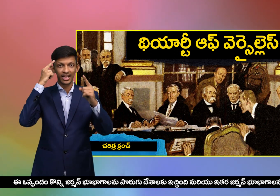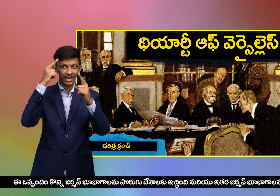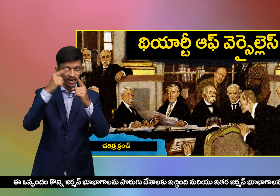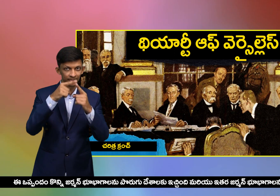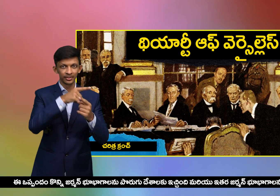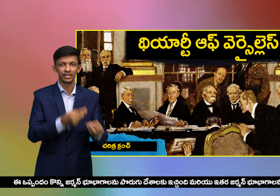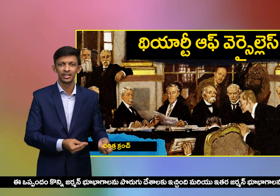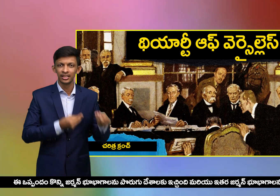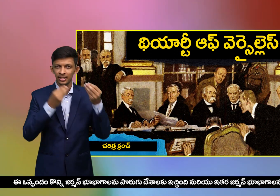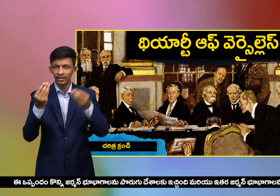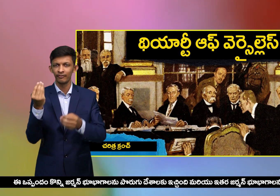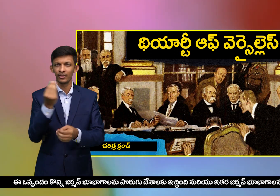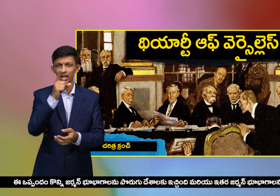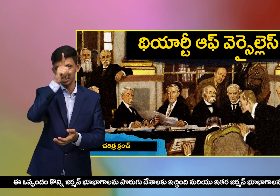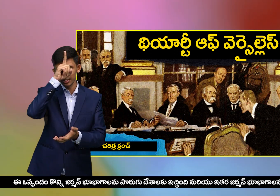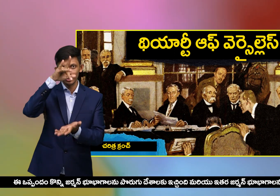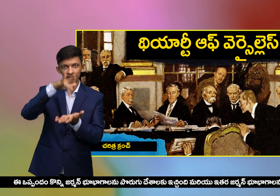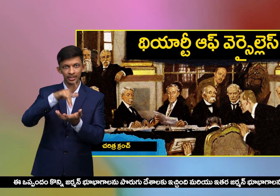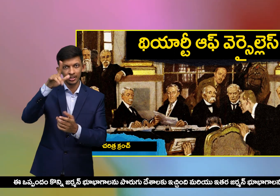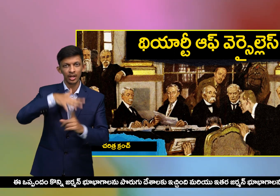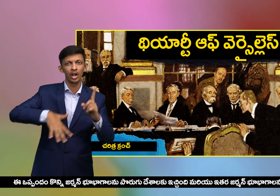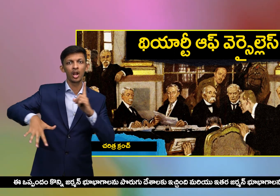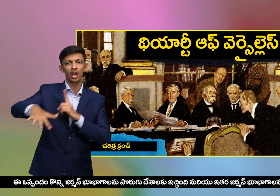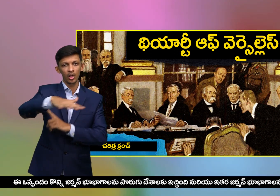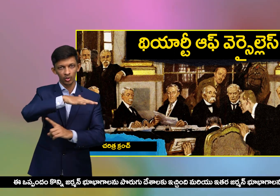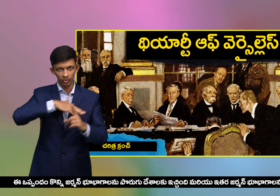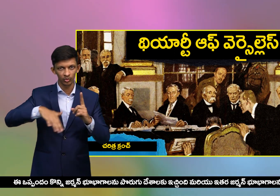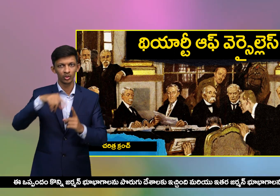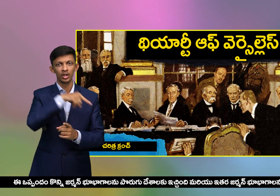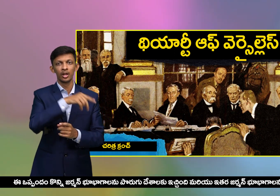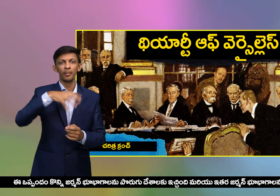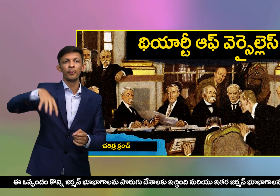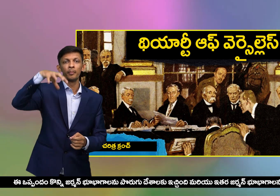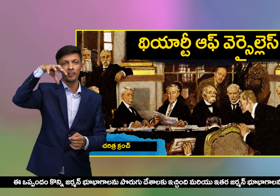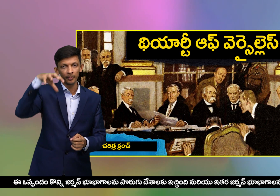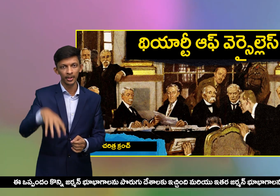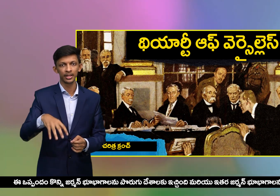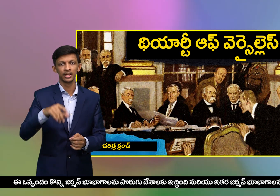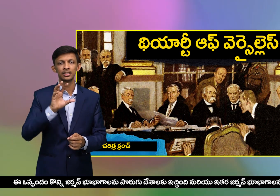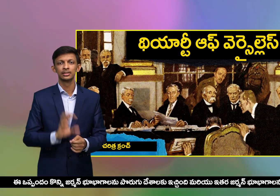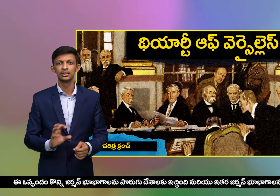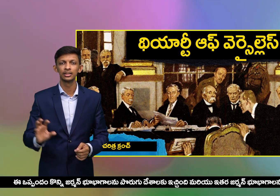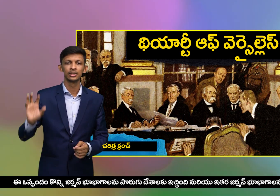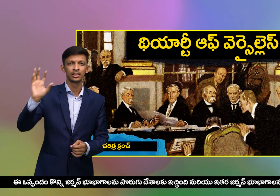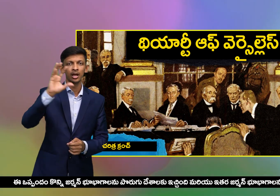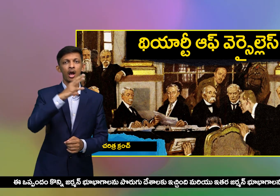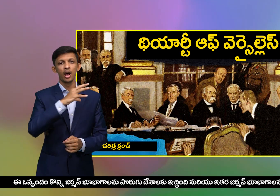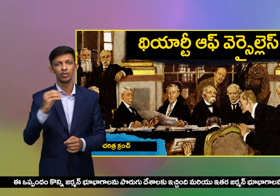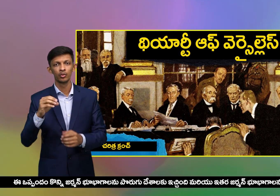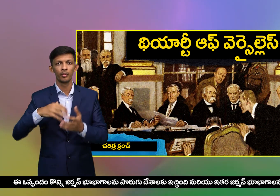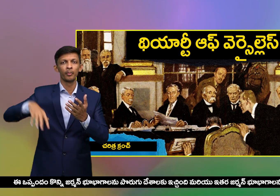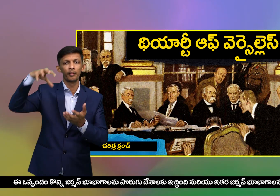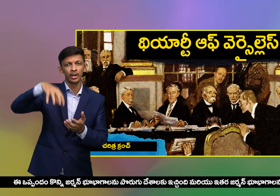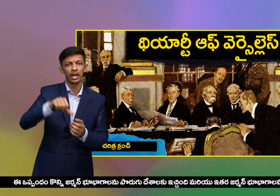ఈ ఒప్పందం కొన్ని జర్మన్ భూభాగాలను పొరుగు దేశాలకు ఇచ్చింది మరియు ఇతర జర్మన్ భూభాగాలను అంతర్జాతీయ